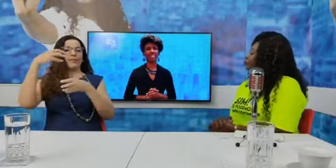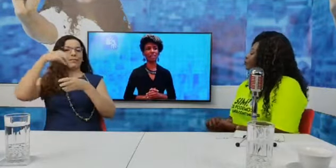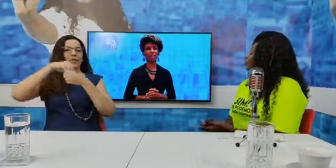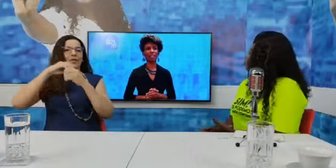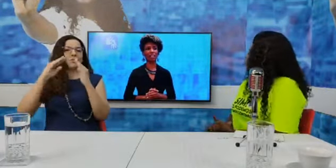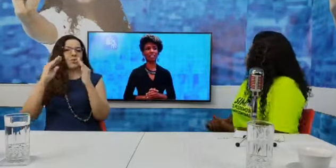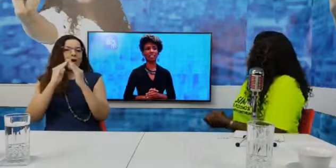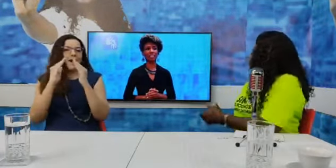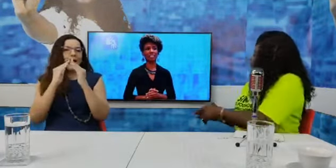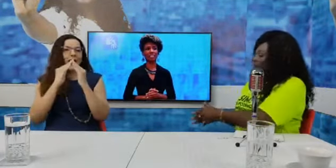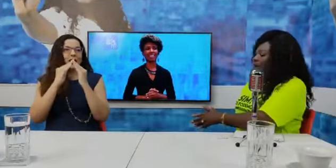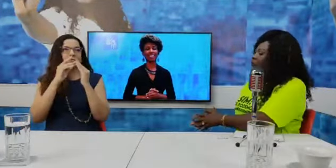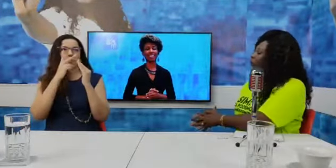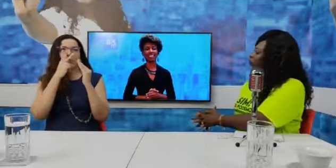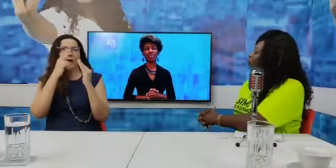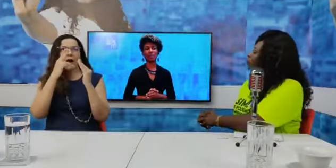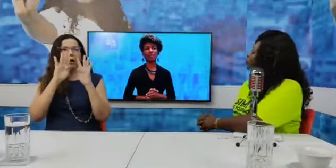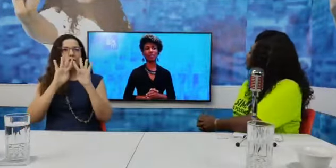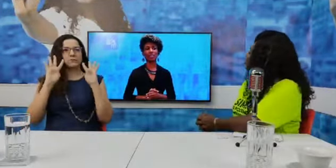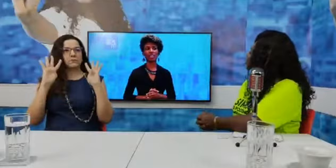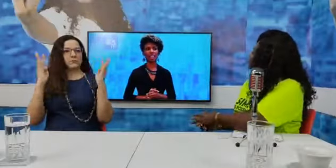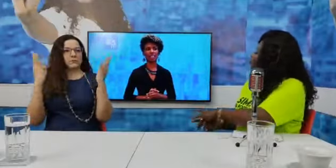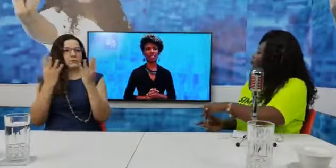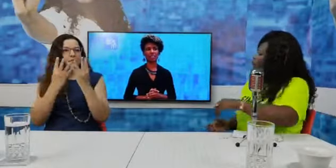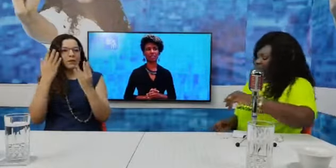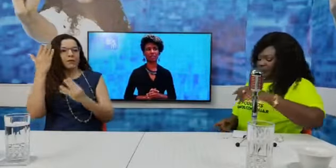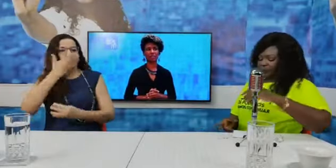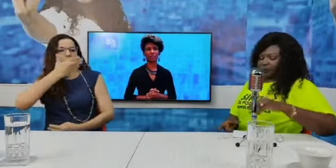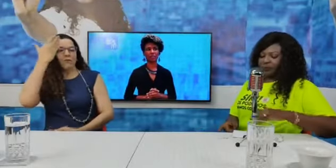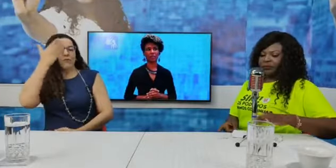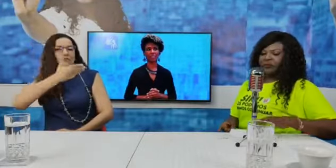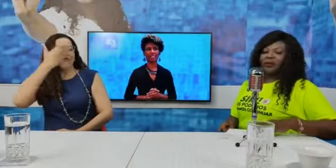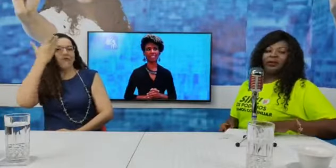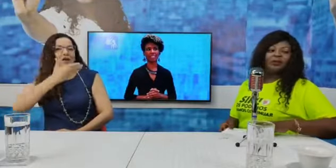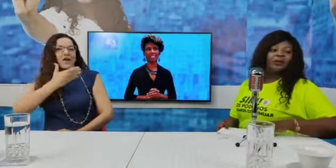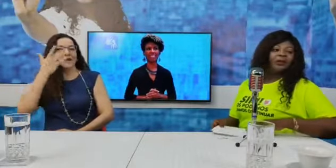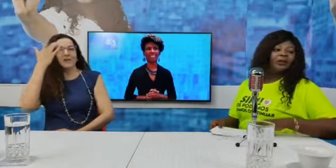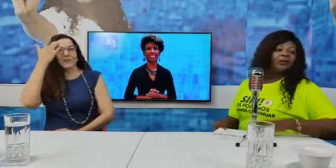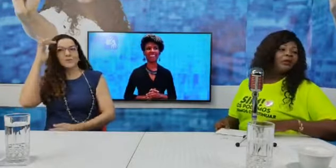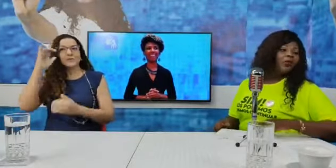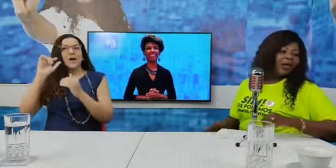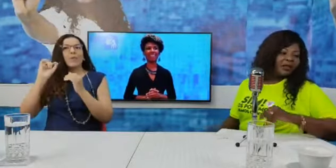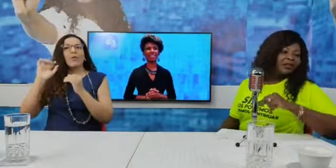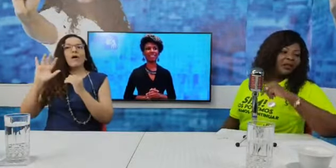Esse momento, eles estão dentro de casa, mas parece que são